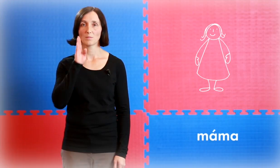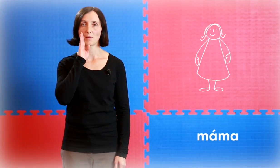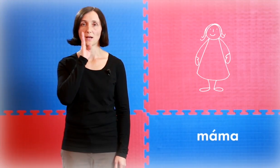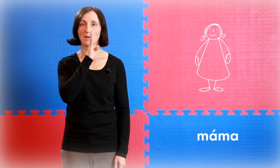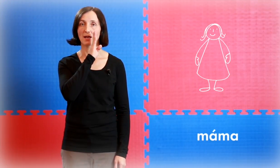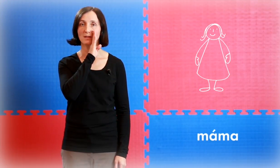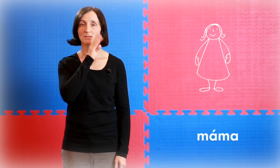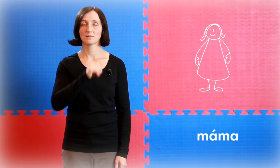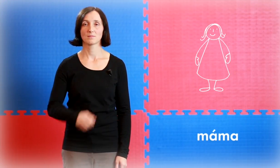Máma.